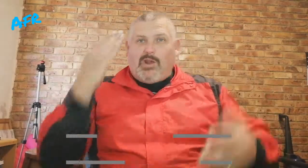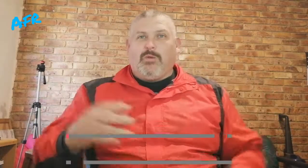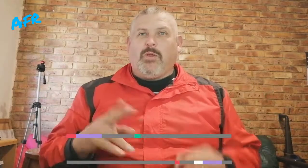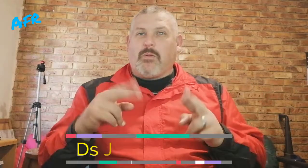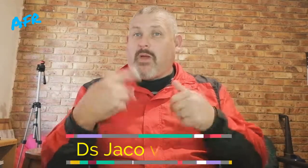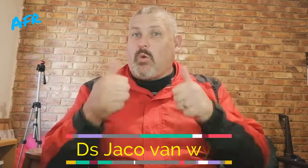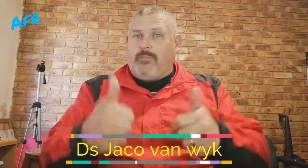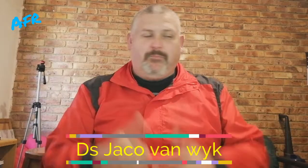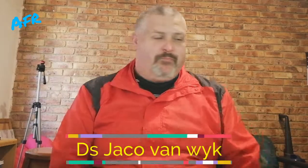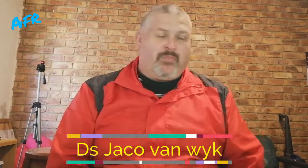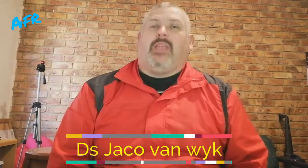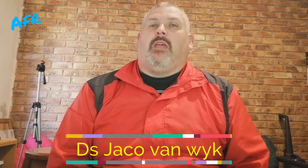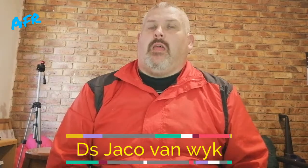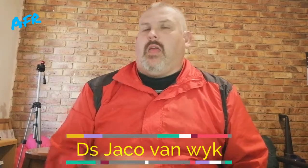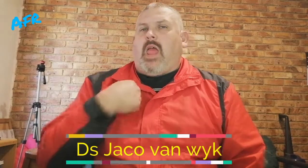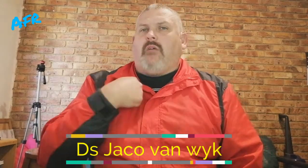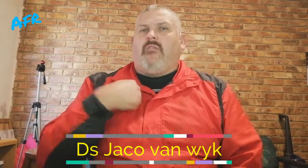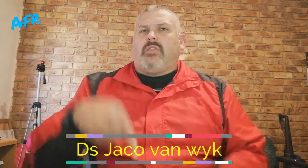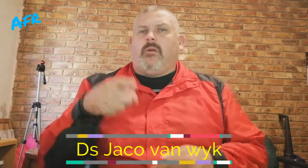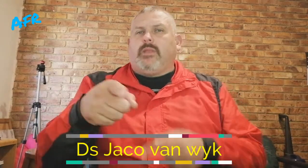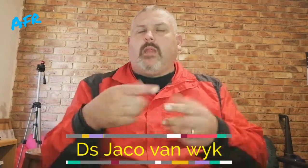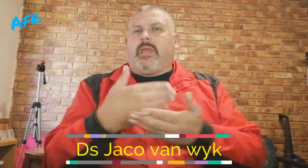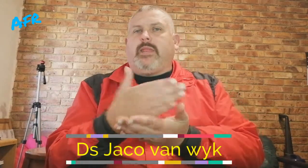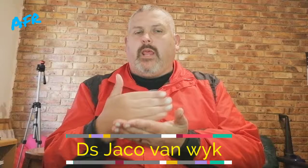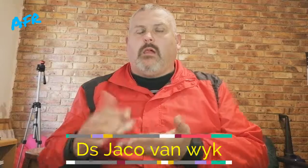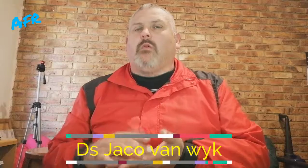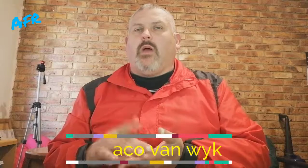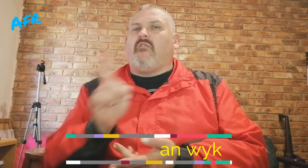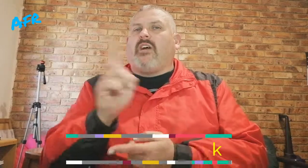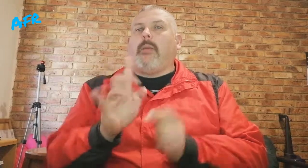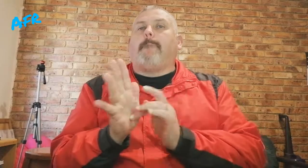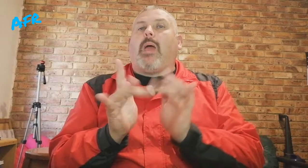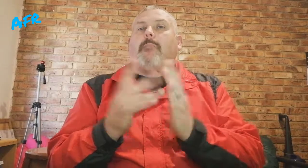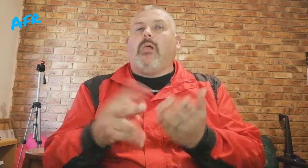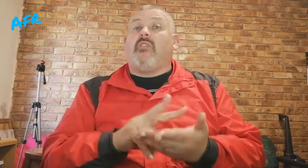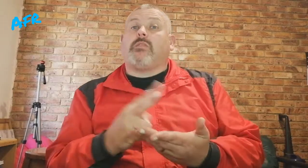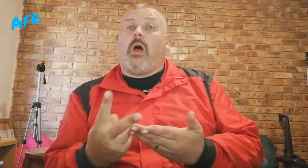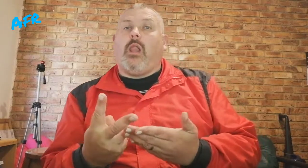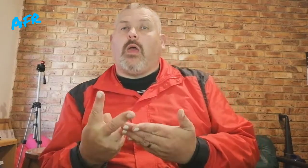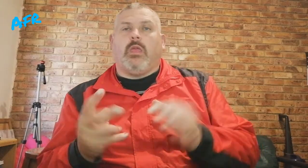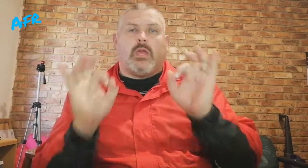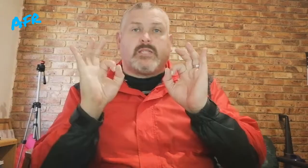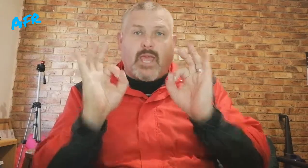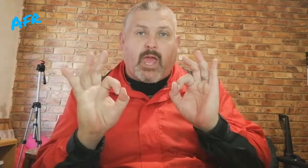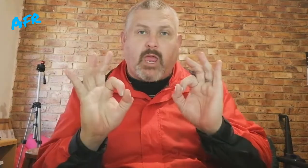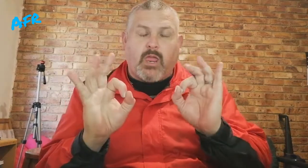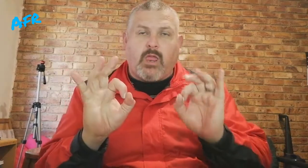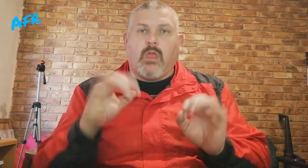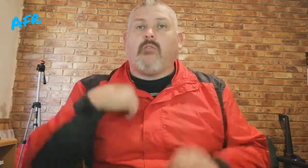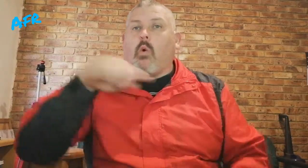Hallo, van goed. Ek wil vandag met julle 'n bietjie deel oor wat 'n Bybelvertaling is reg vir